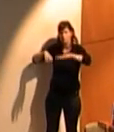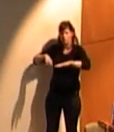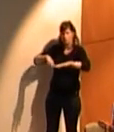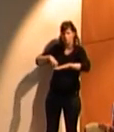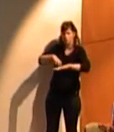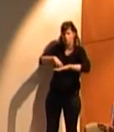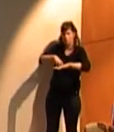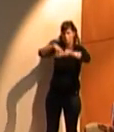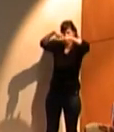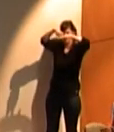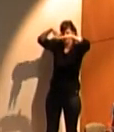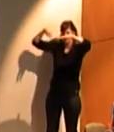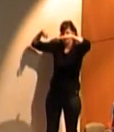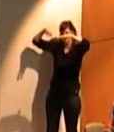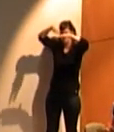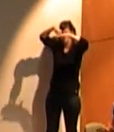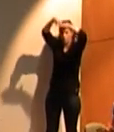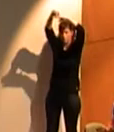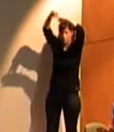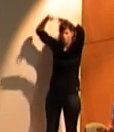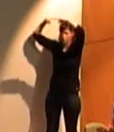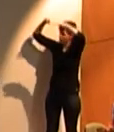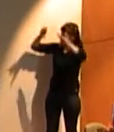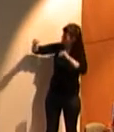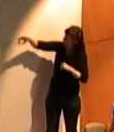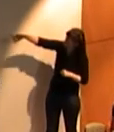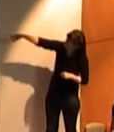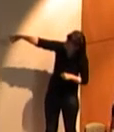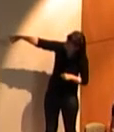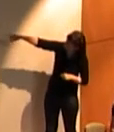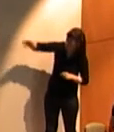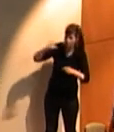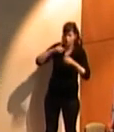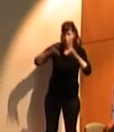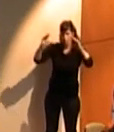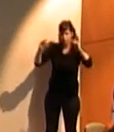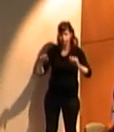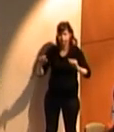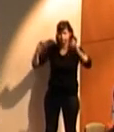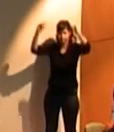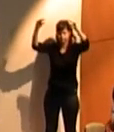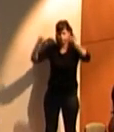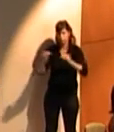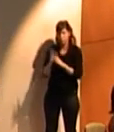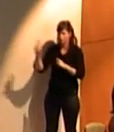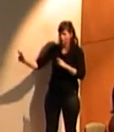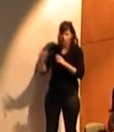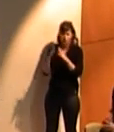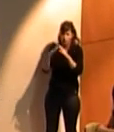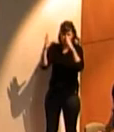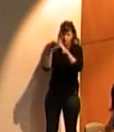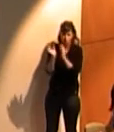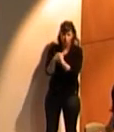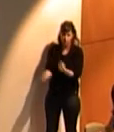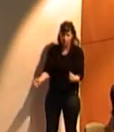qui va d'étage en étage. Voilà. Qu'on voit ici. Donc cette maison est très riche. Il a aussi, on